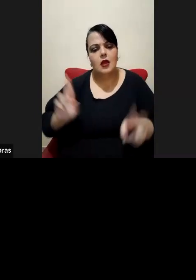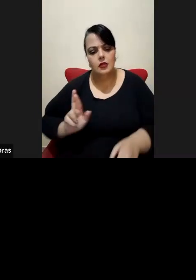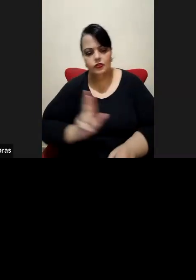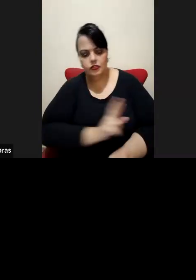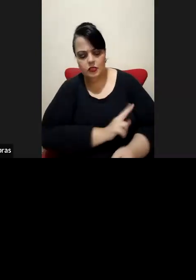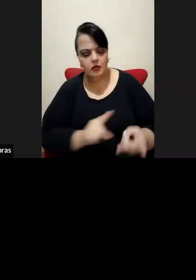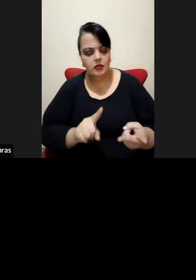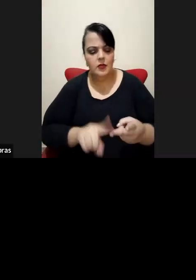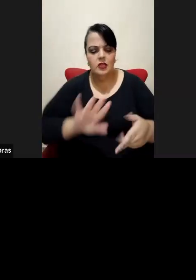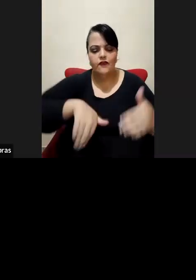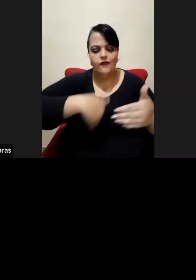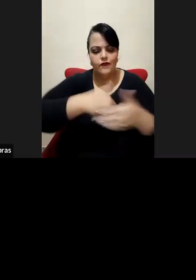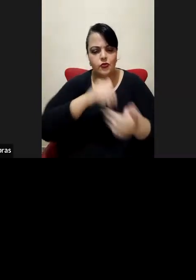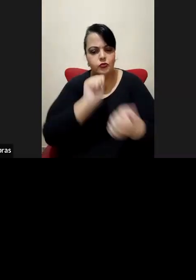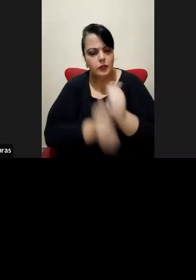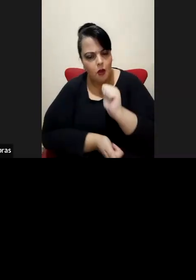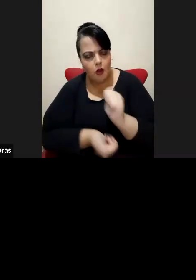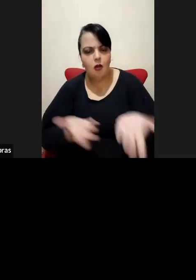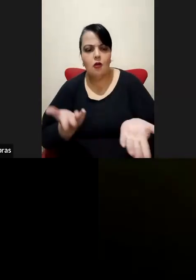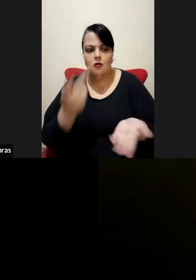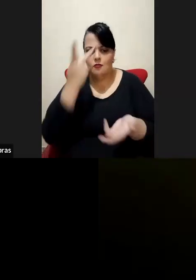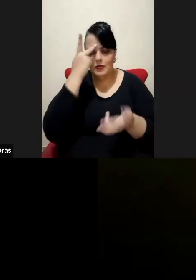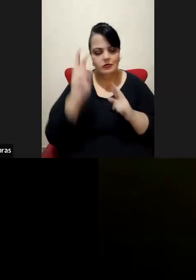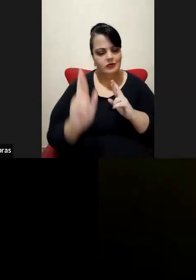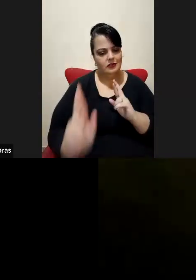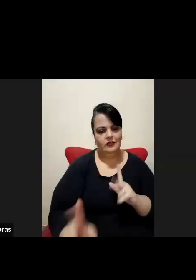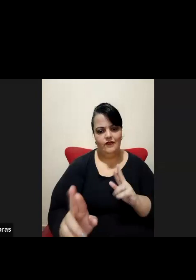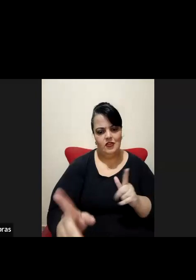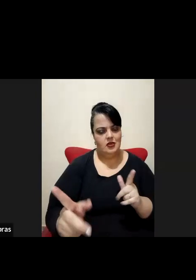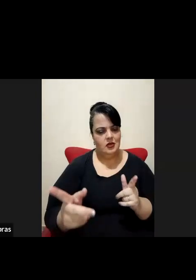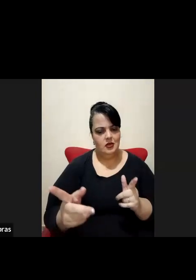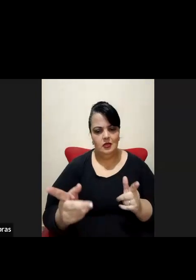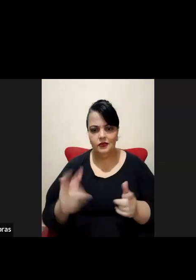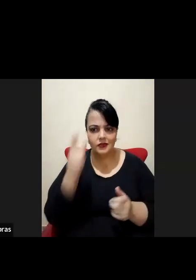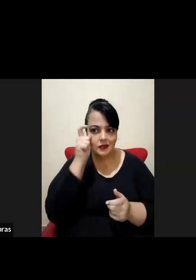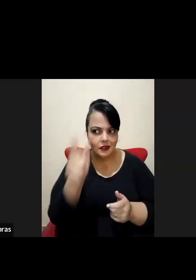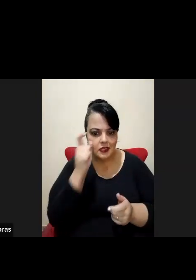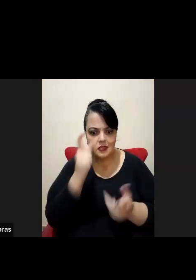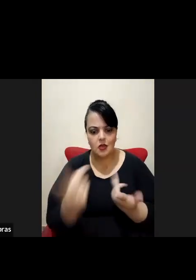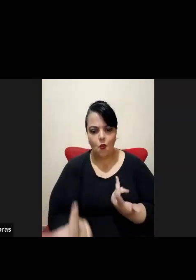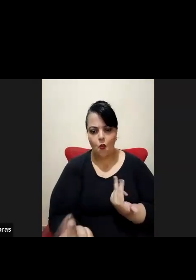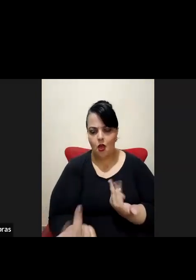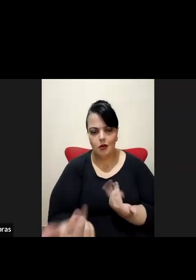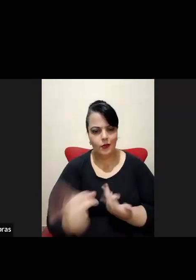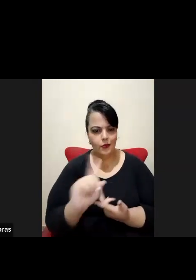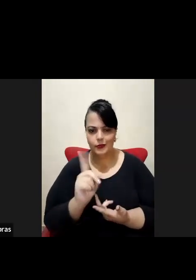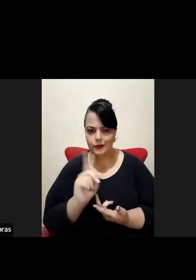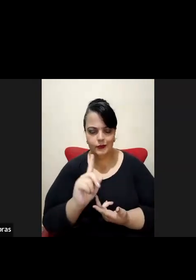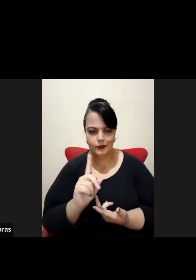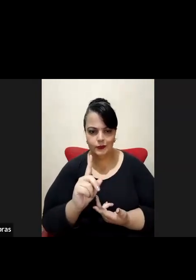por exemplo, com alguém que não compartilha do mesmo interesse ou da mesma